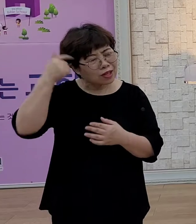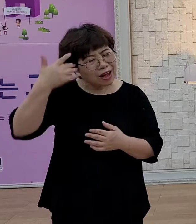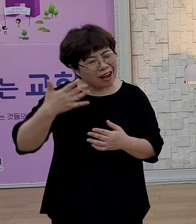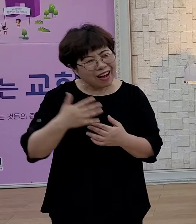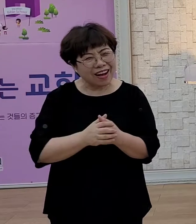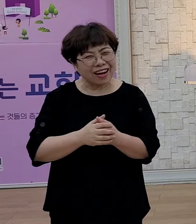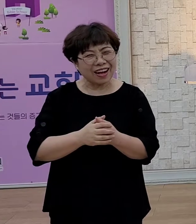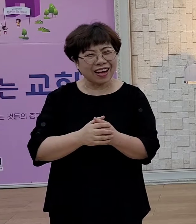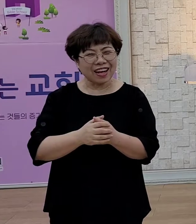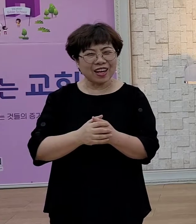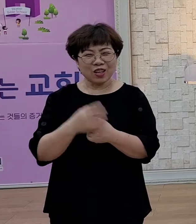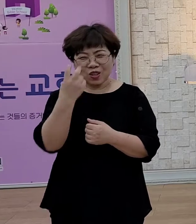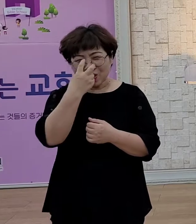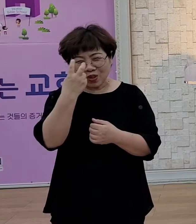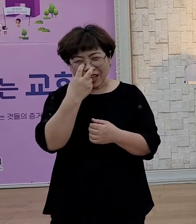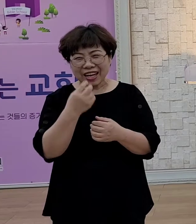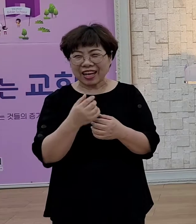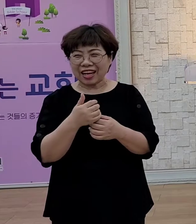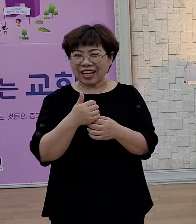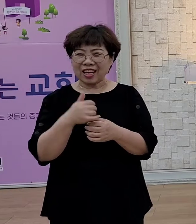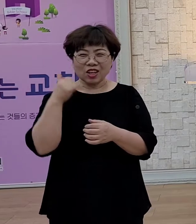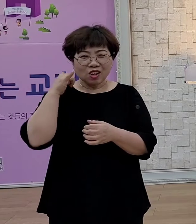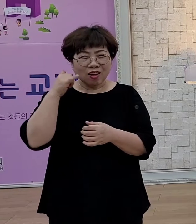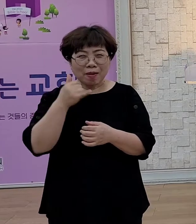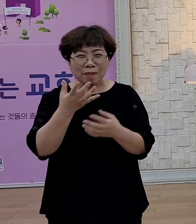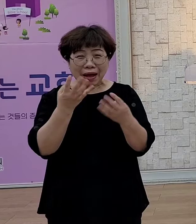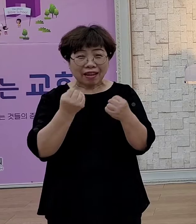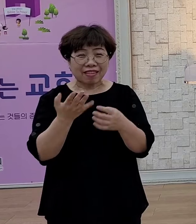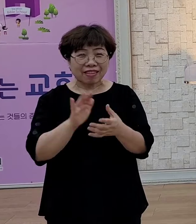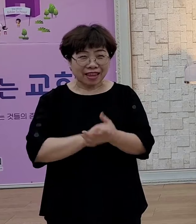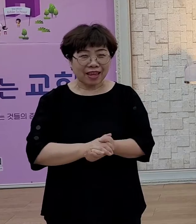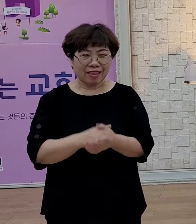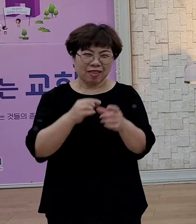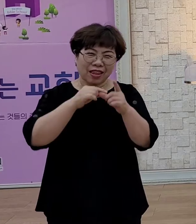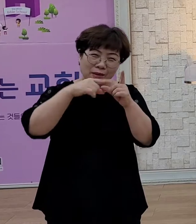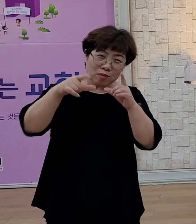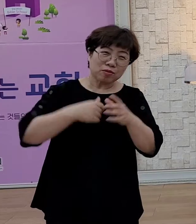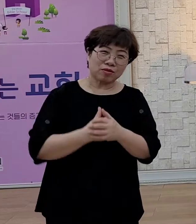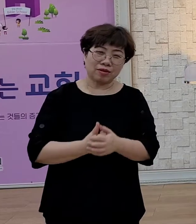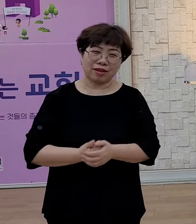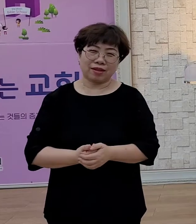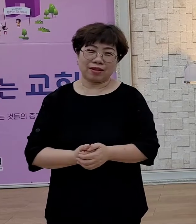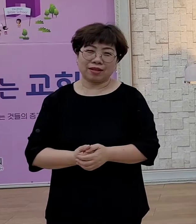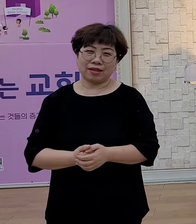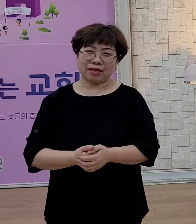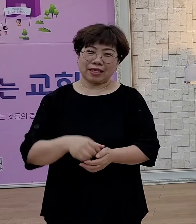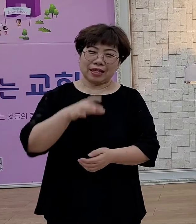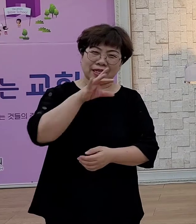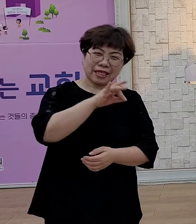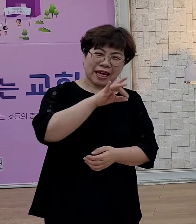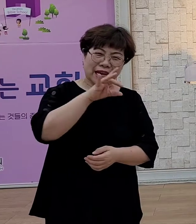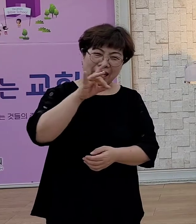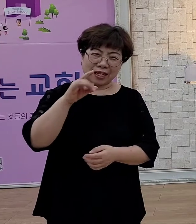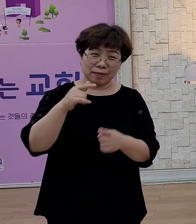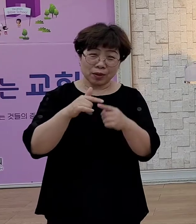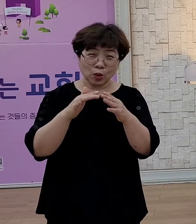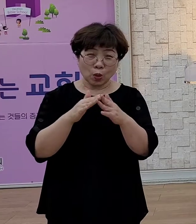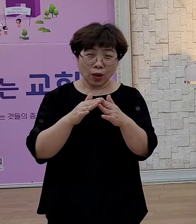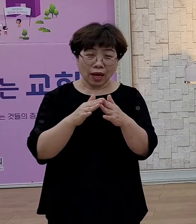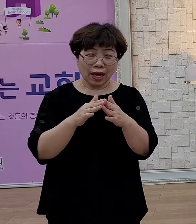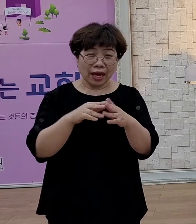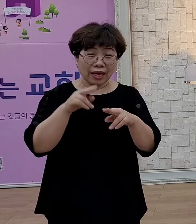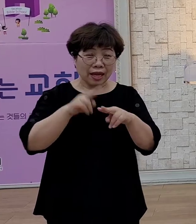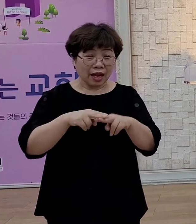이런 전화 있잖아요. 근데 그게 대부분이고, 이게 뭐 교회에 뭐 위치가